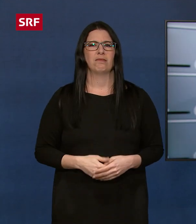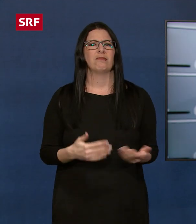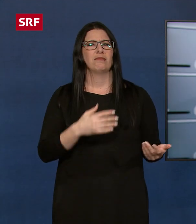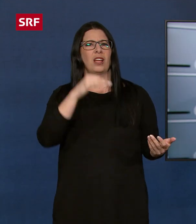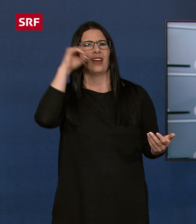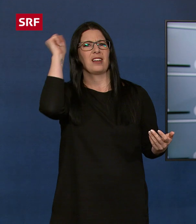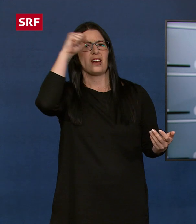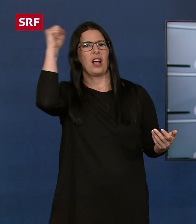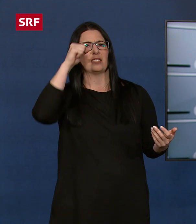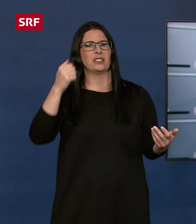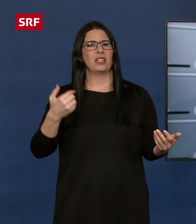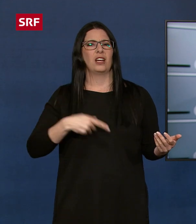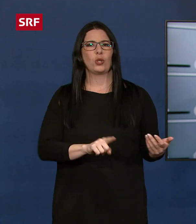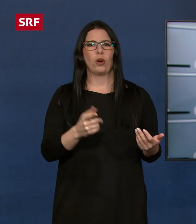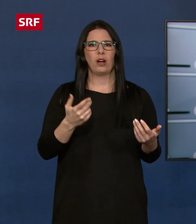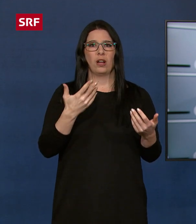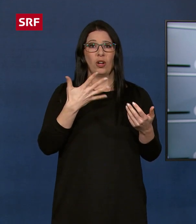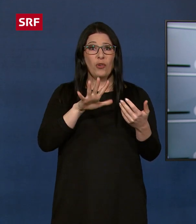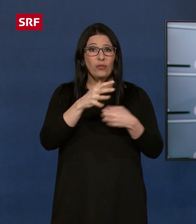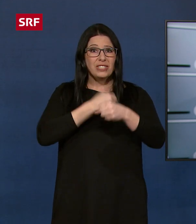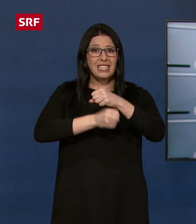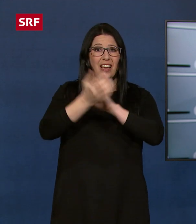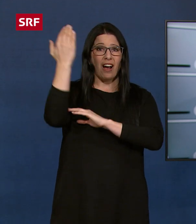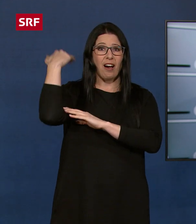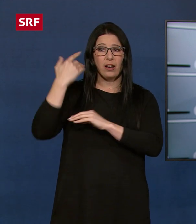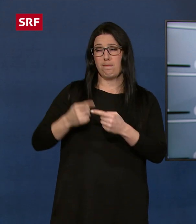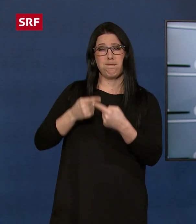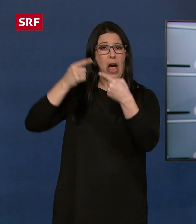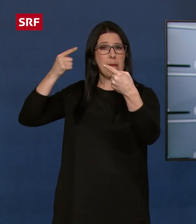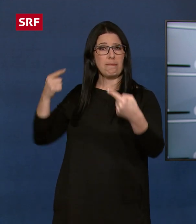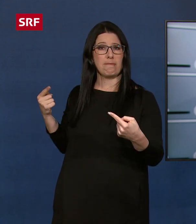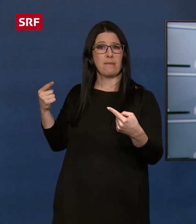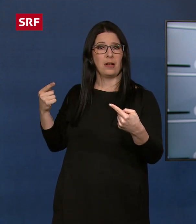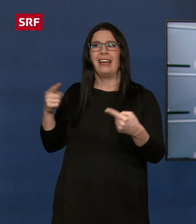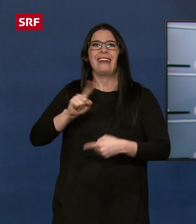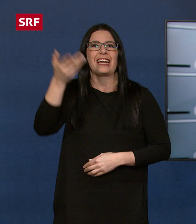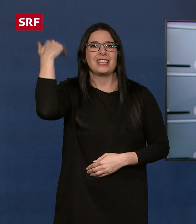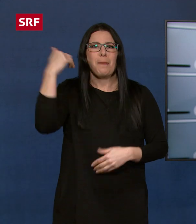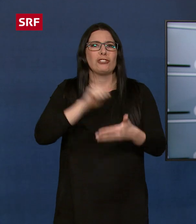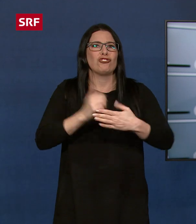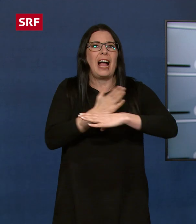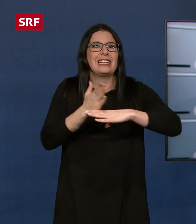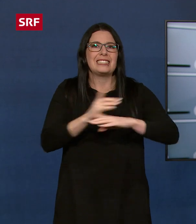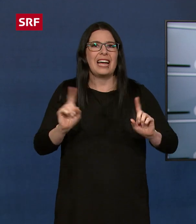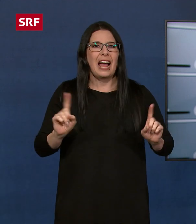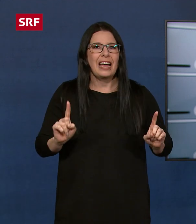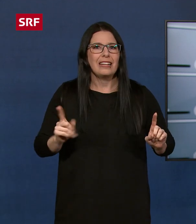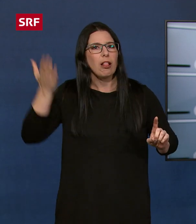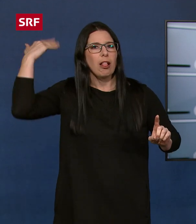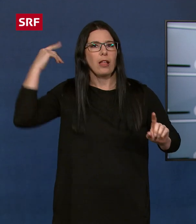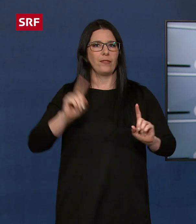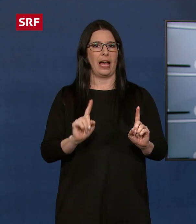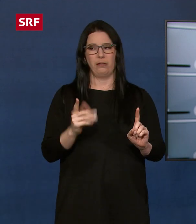irgendwie 50 Jahre und halt so ein riesen Unterschied. Also es ist ja nicht so, dass die Leute in der